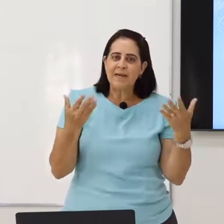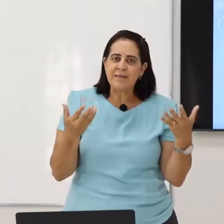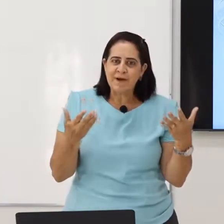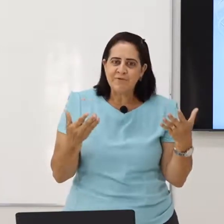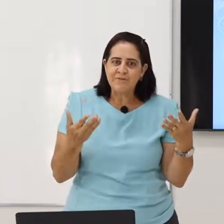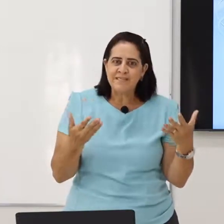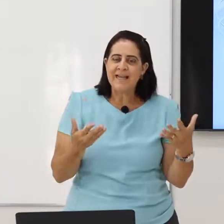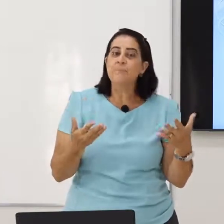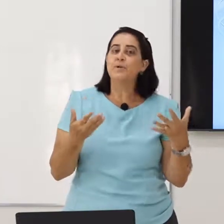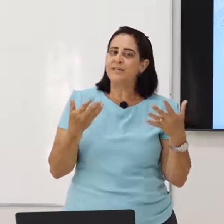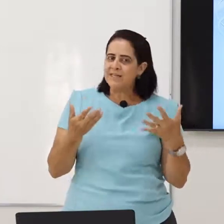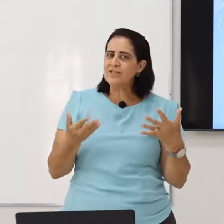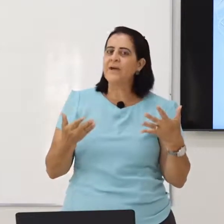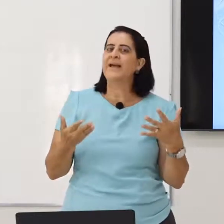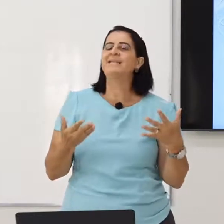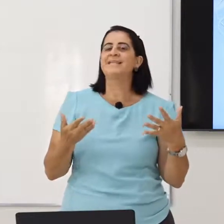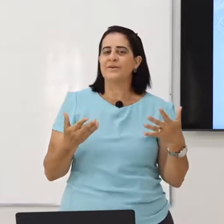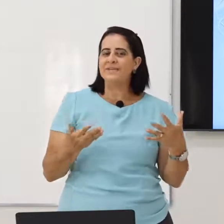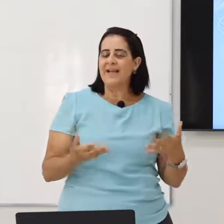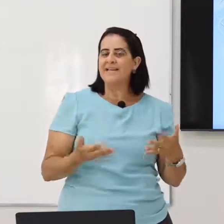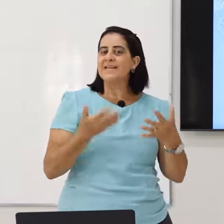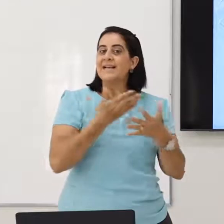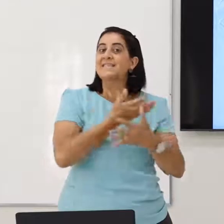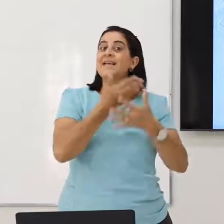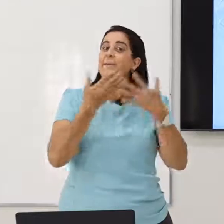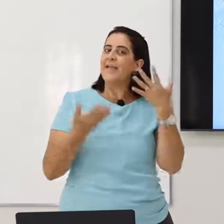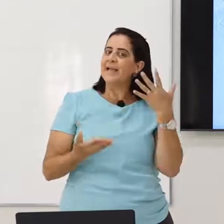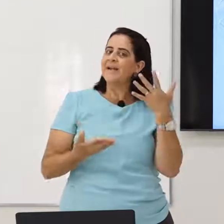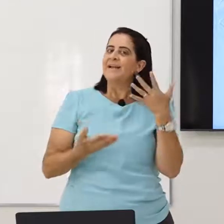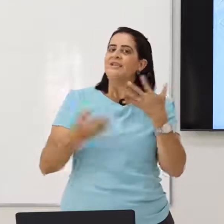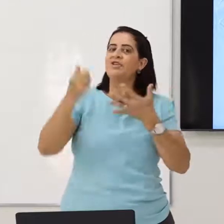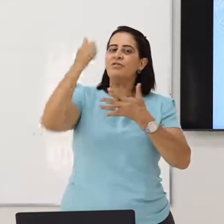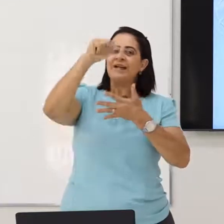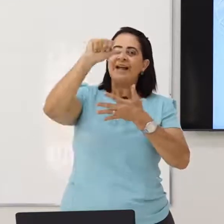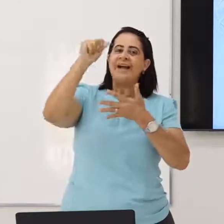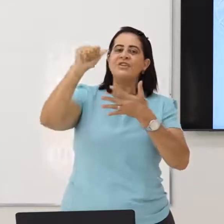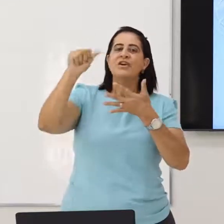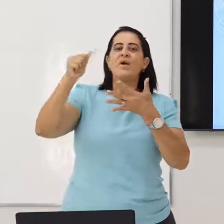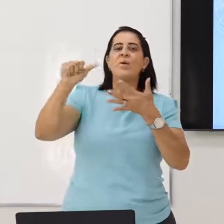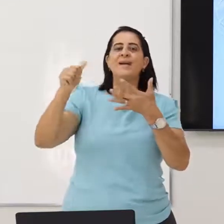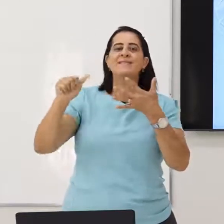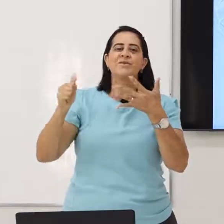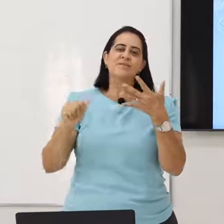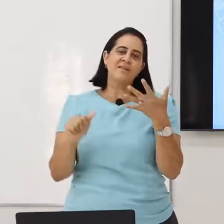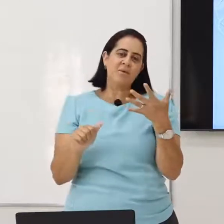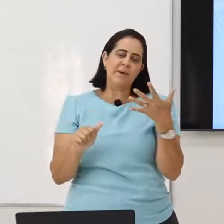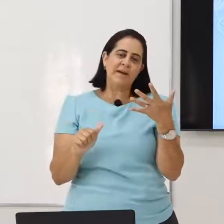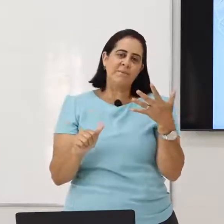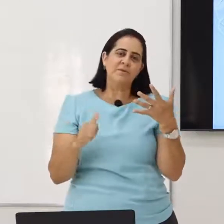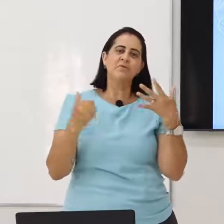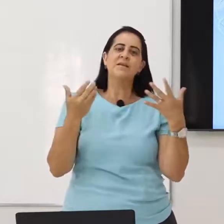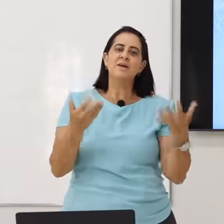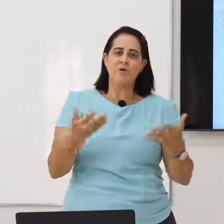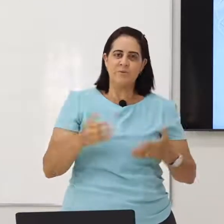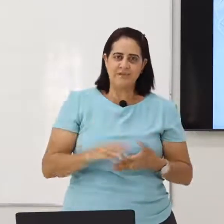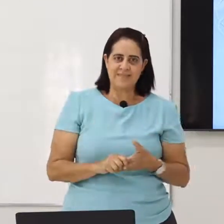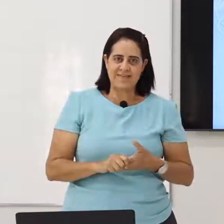lembrar você que é importante ao realizar os sinais, saber de verdade quais são os 5 parâmetros e como